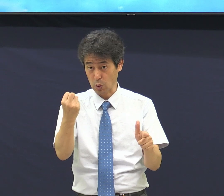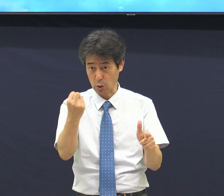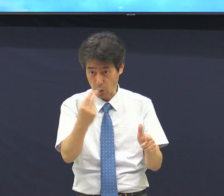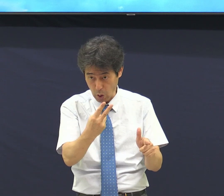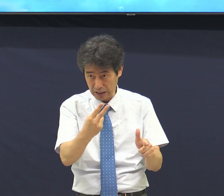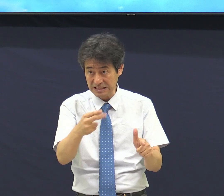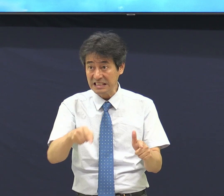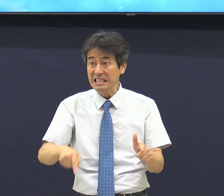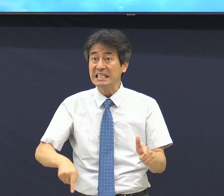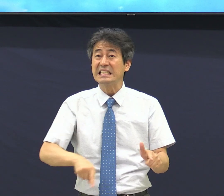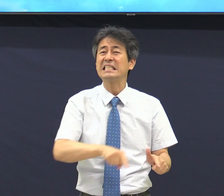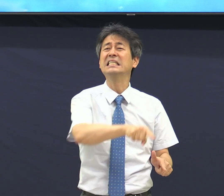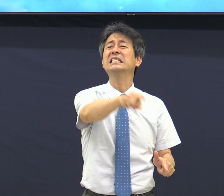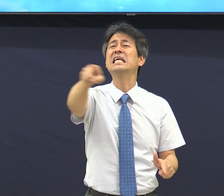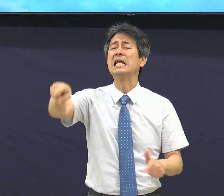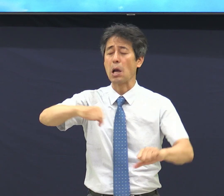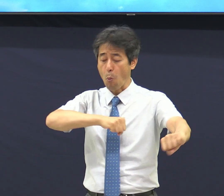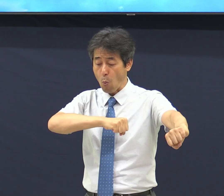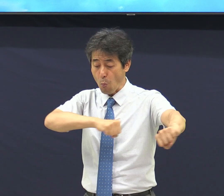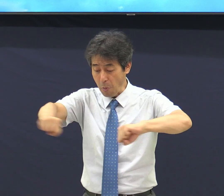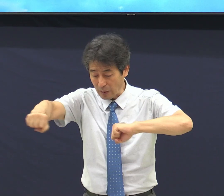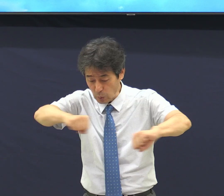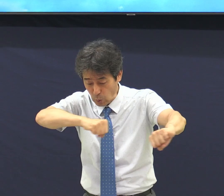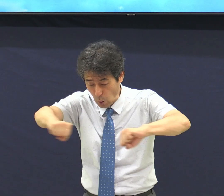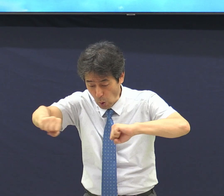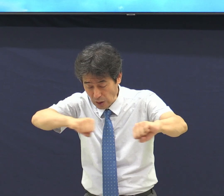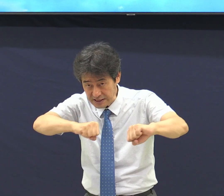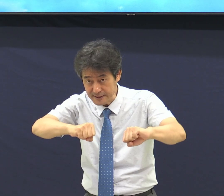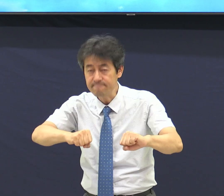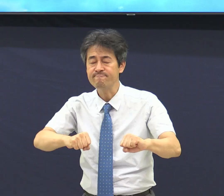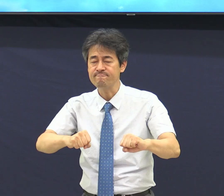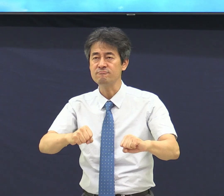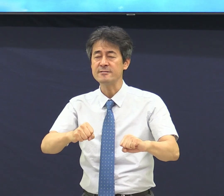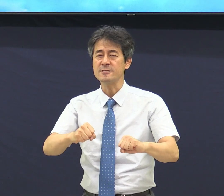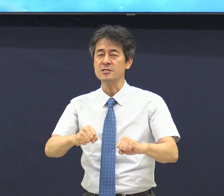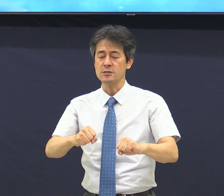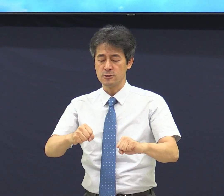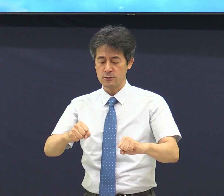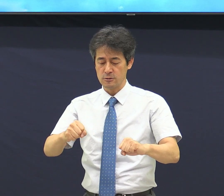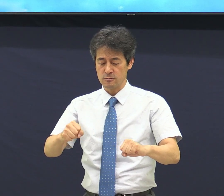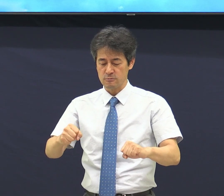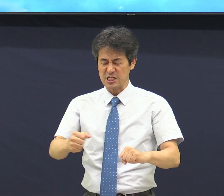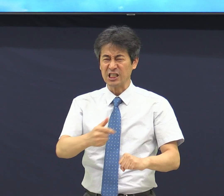하나님께서 모든 피조 만물을 그리고 그들의 활동을 행위를